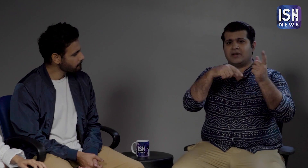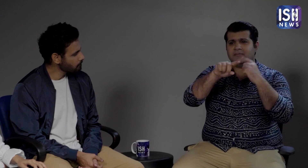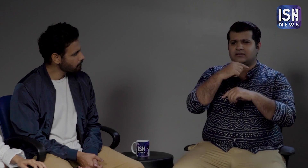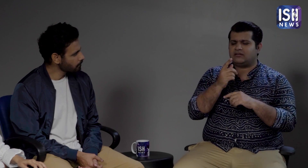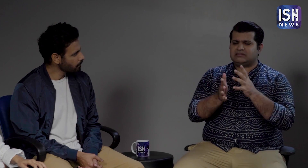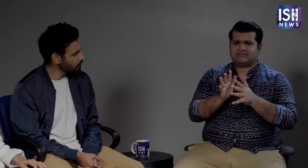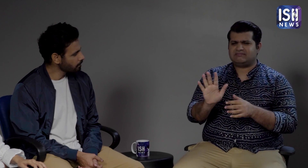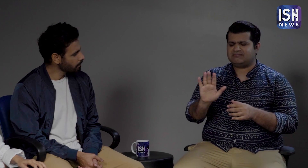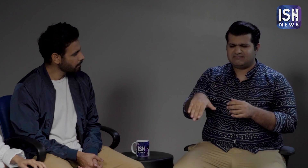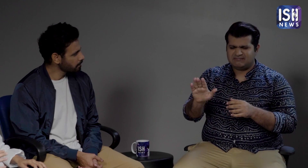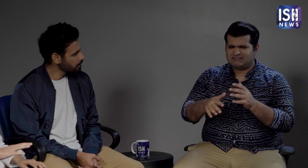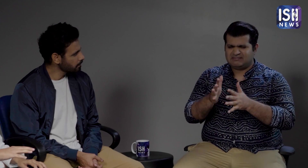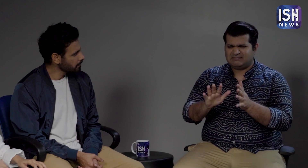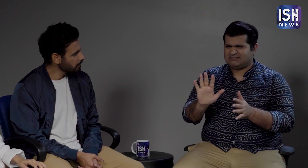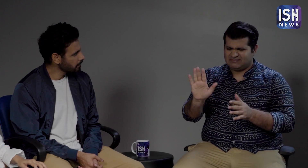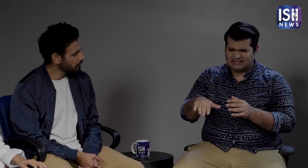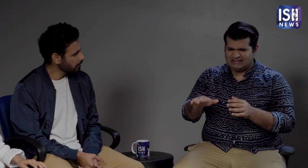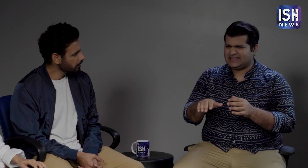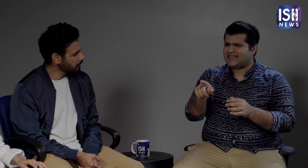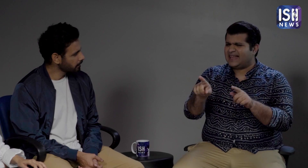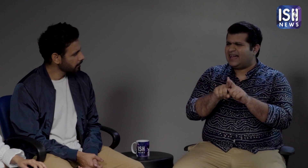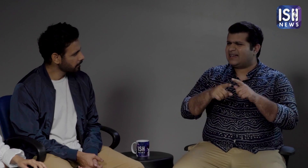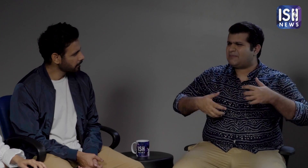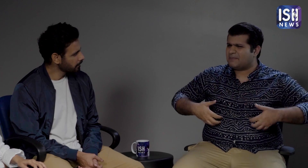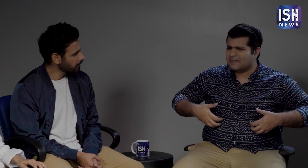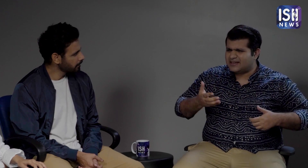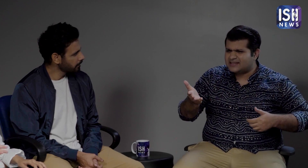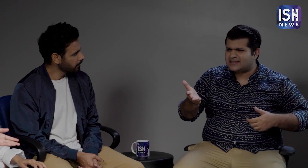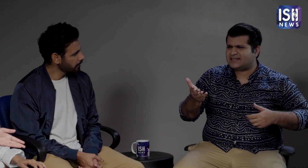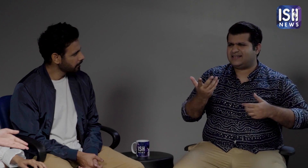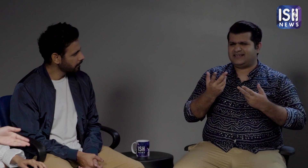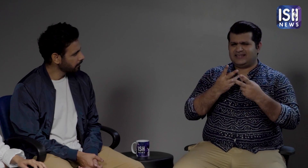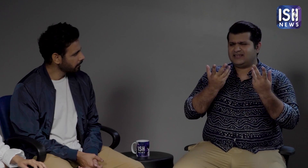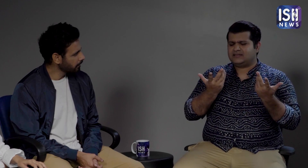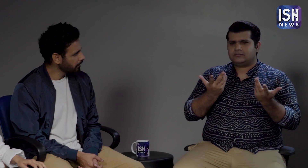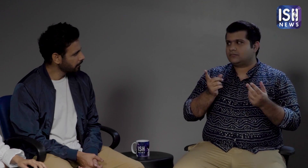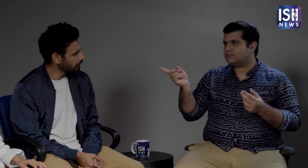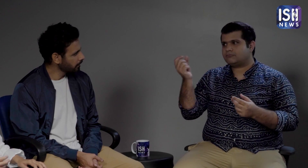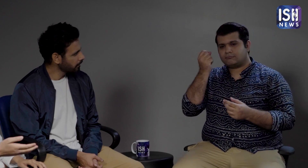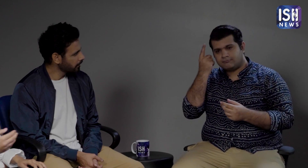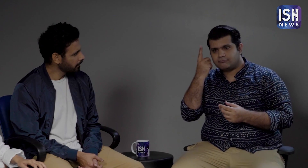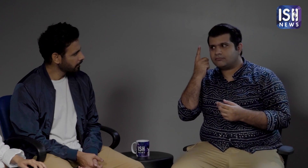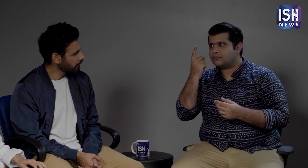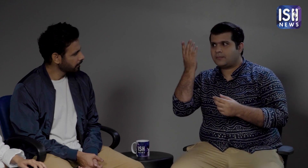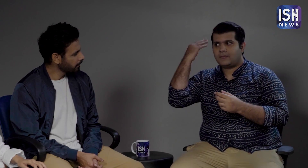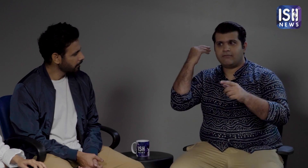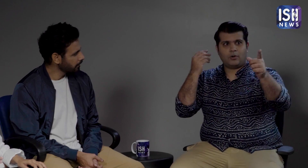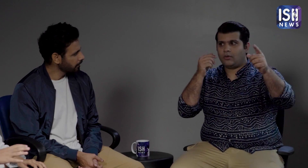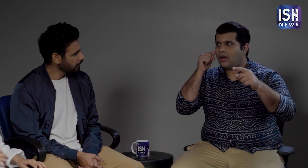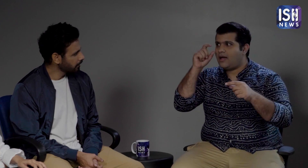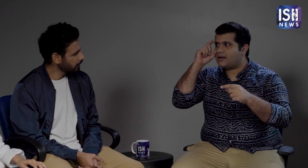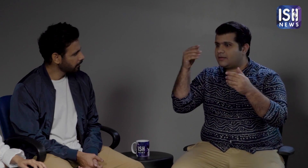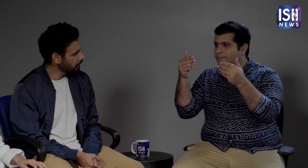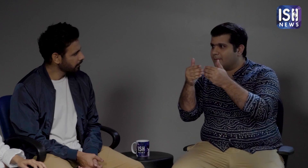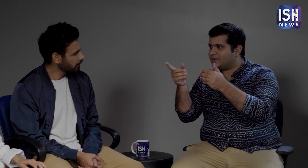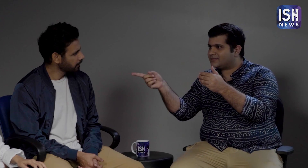बट वो है, ठीक है। वो लोग क्या बोलते हैं, नहीं साइन लैंग्वेज मत करो, हाथ ऐसे मत हिलाओ, ये बंदर दिखते हो तुम अगर रास्ते पे करोगे,